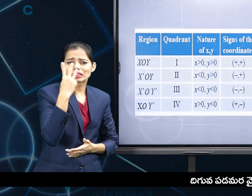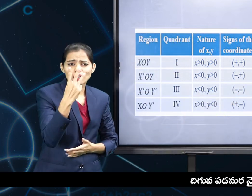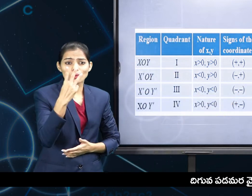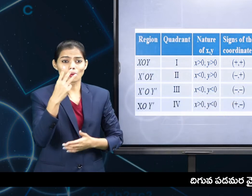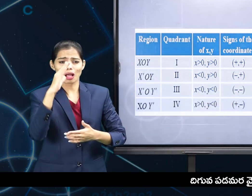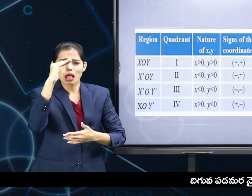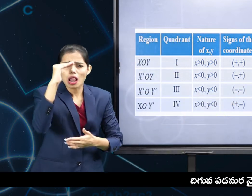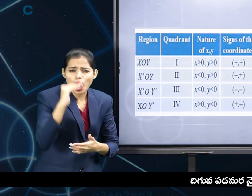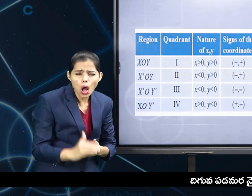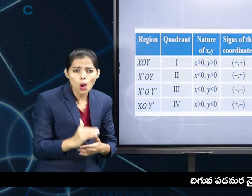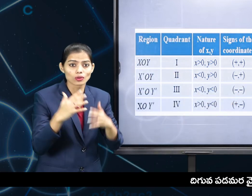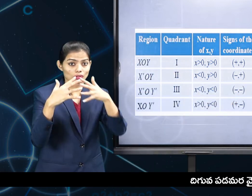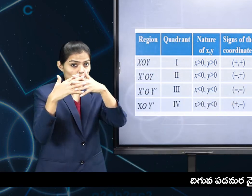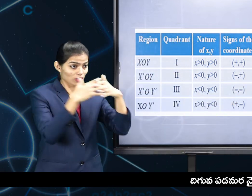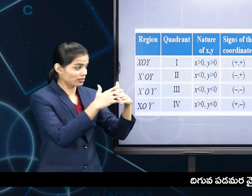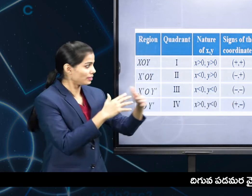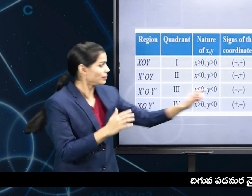దిగువ పడమర వైపు 3